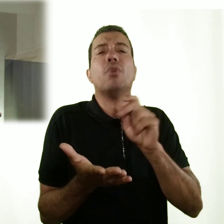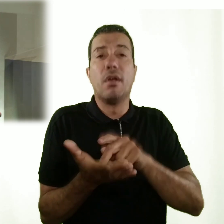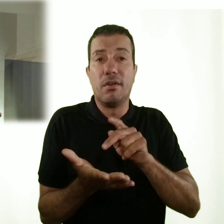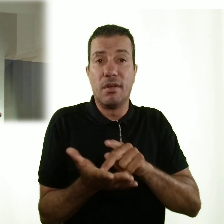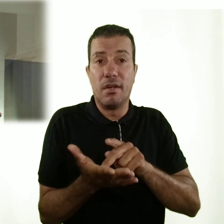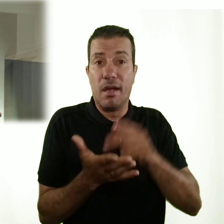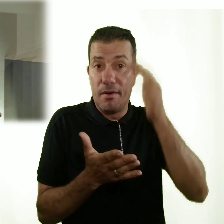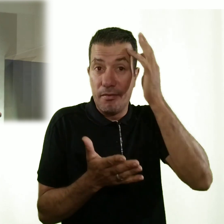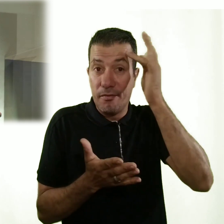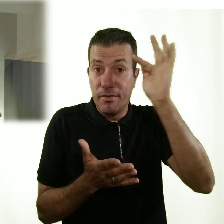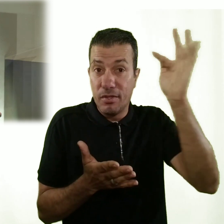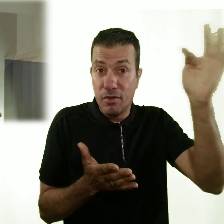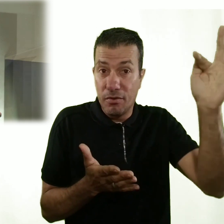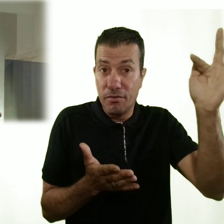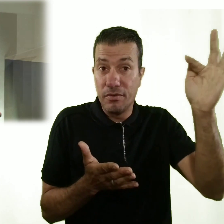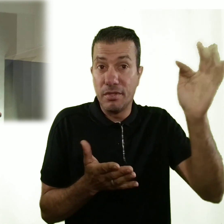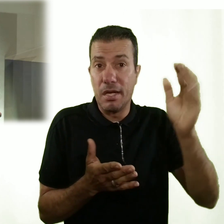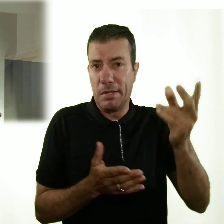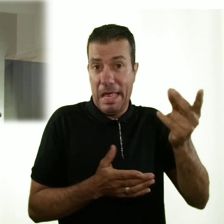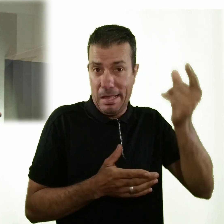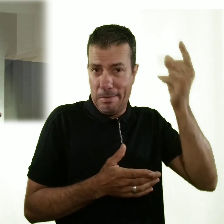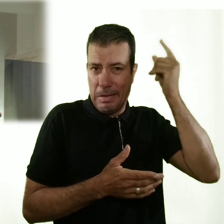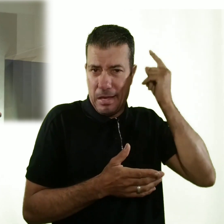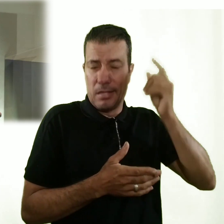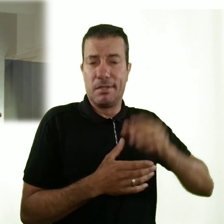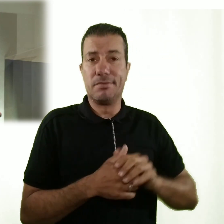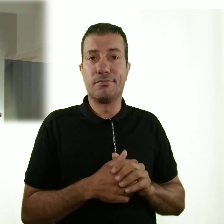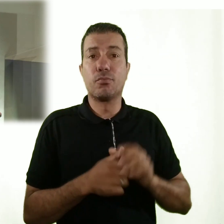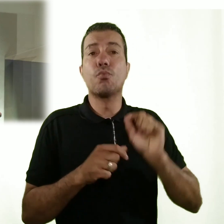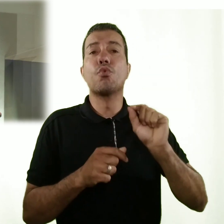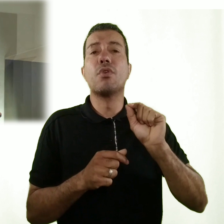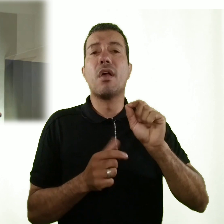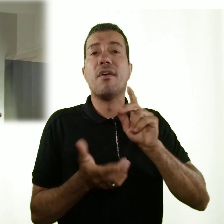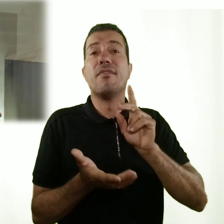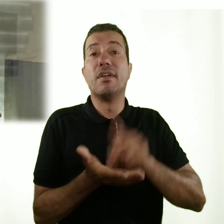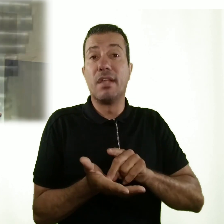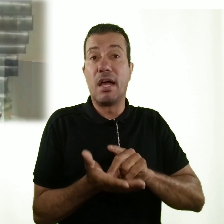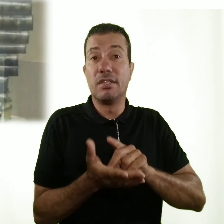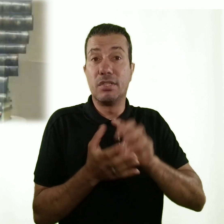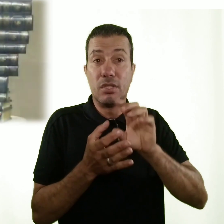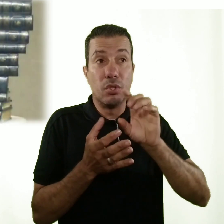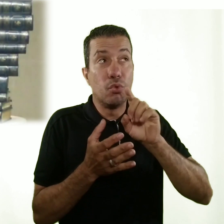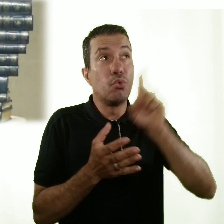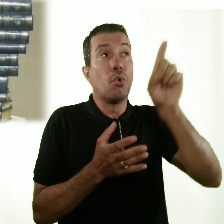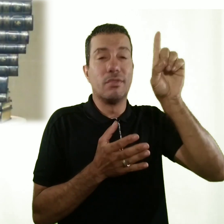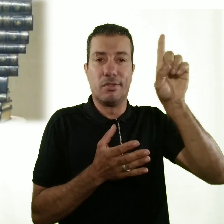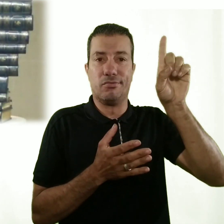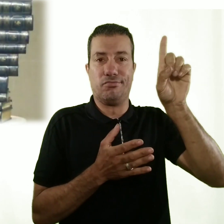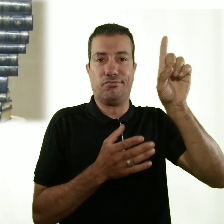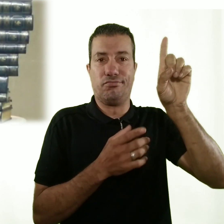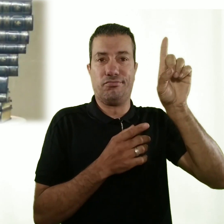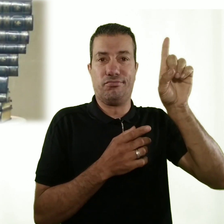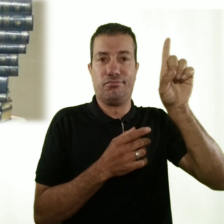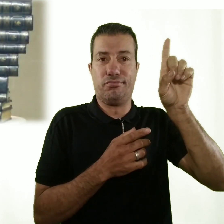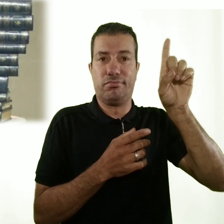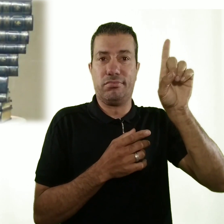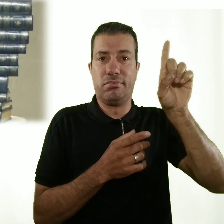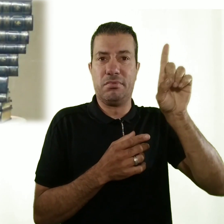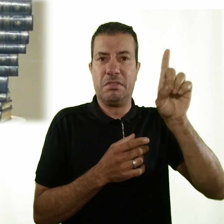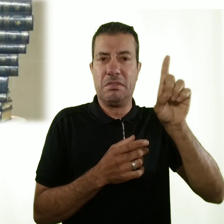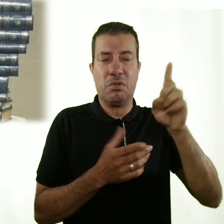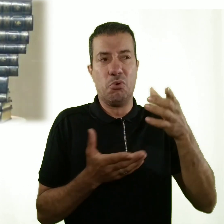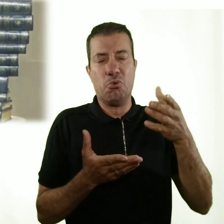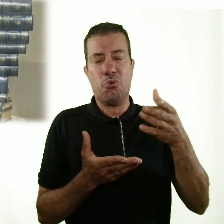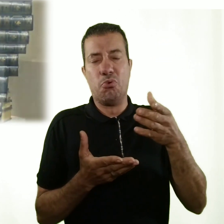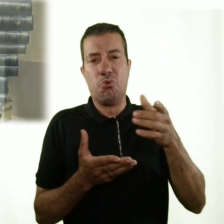Filosofia medieval. O que é a verdade com Deus? E aí houve um extremo, um fanatismo, que